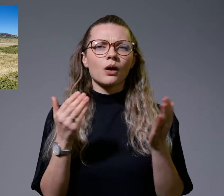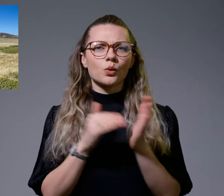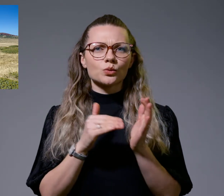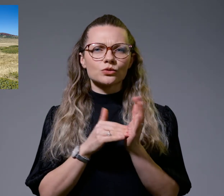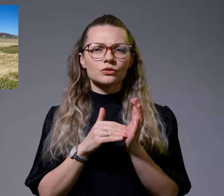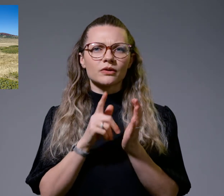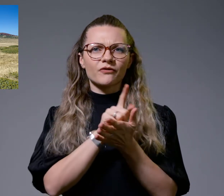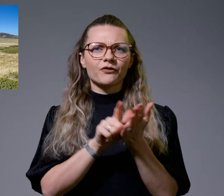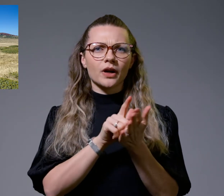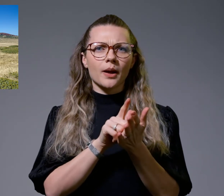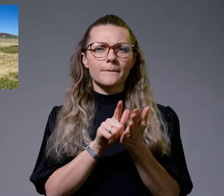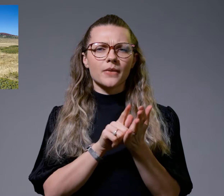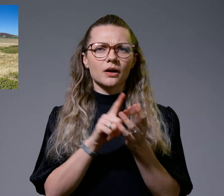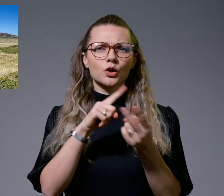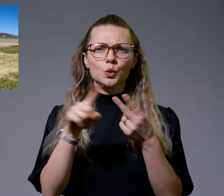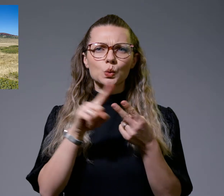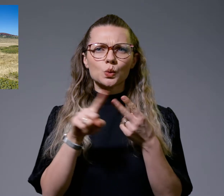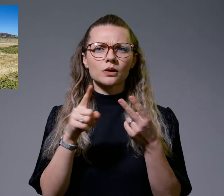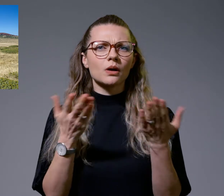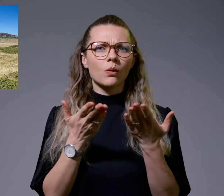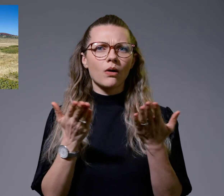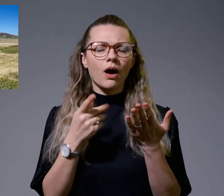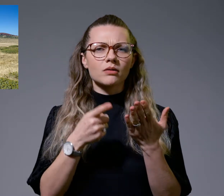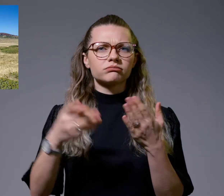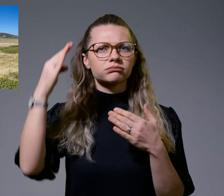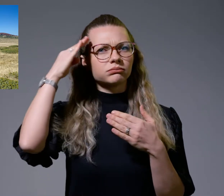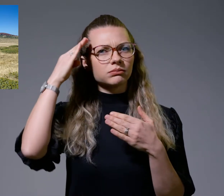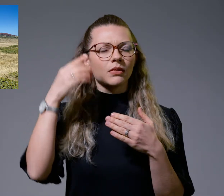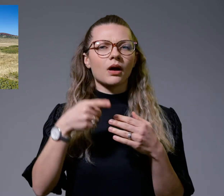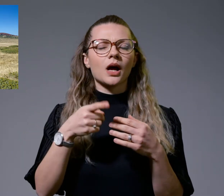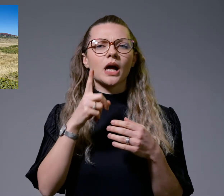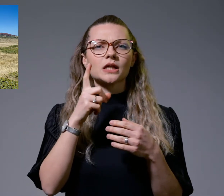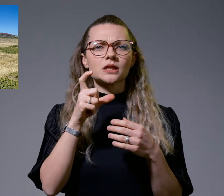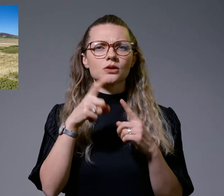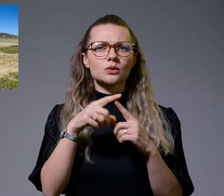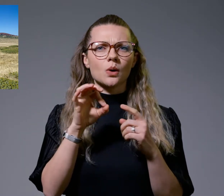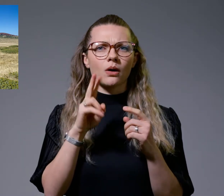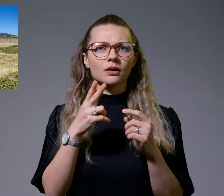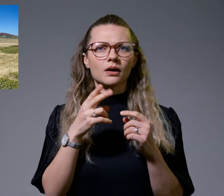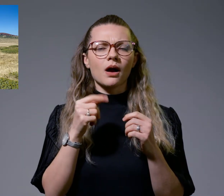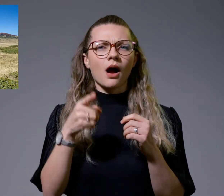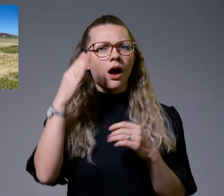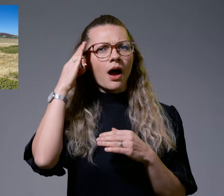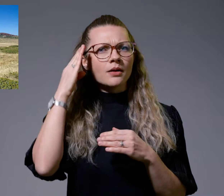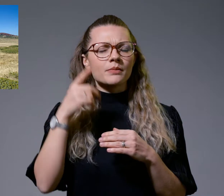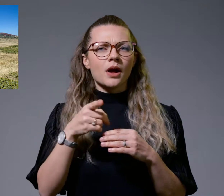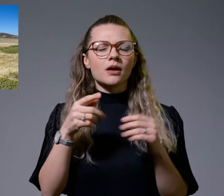на месец јуни, кога за командант на Источната армија, сојузнички војски на